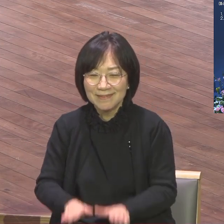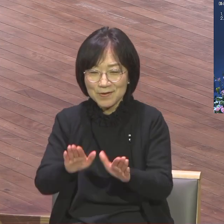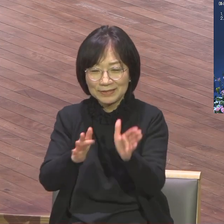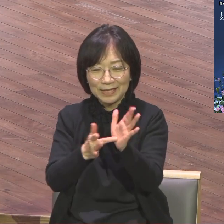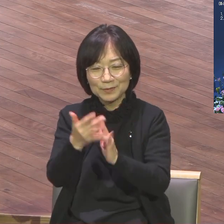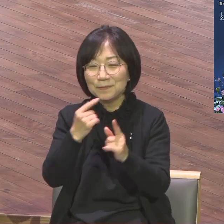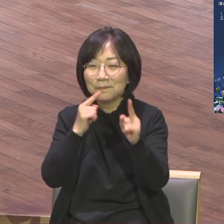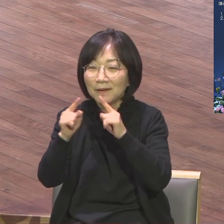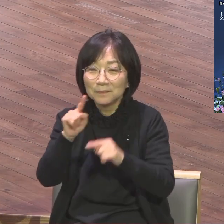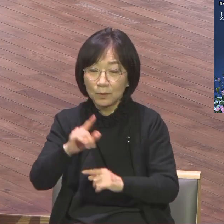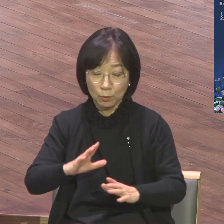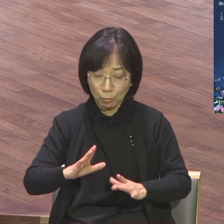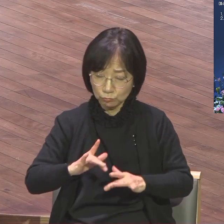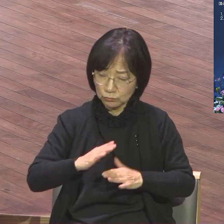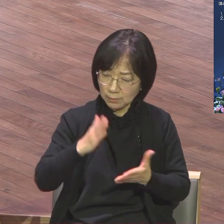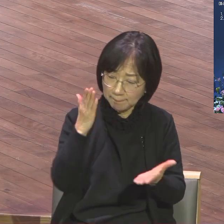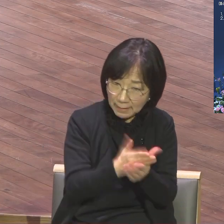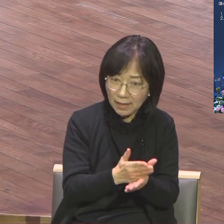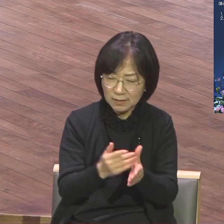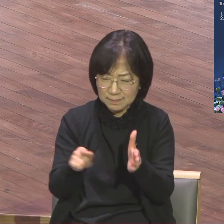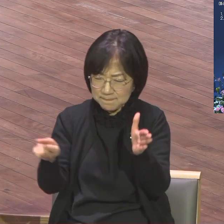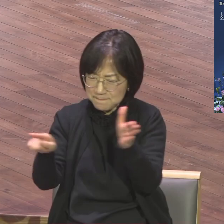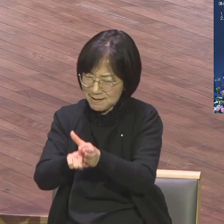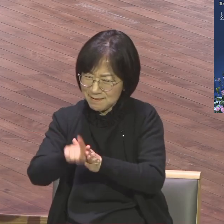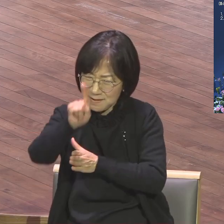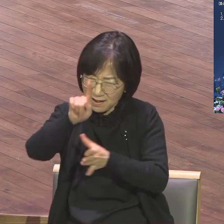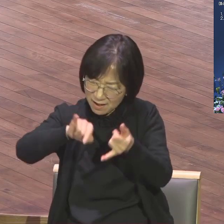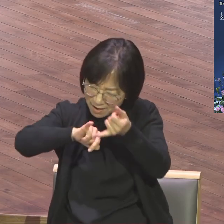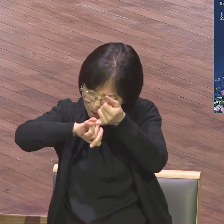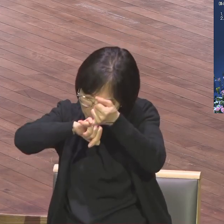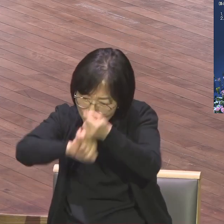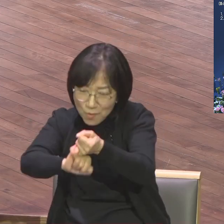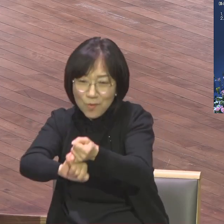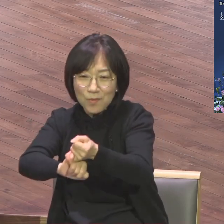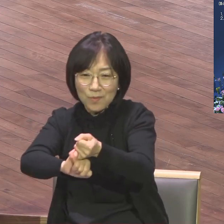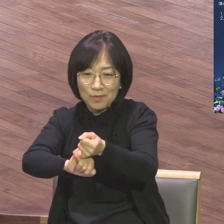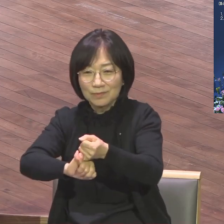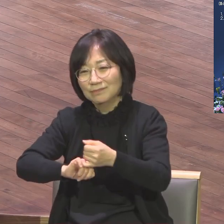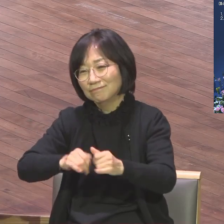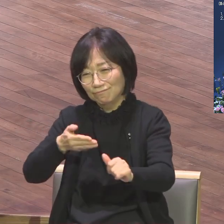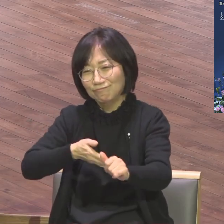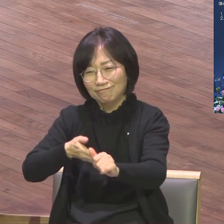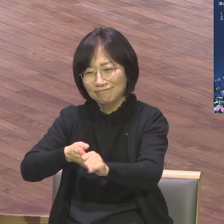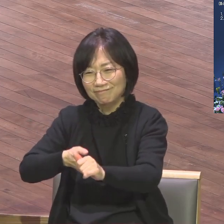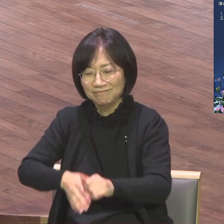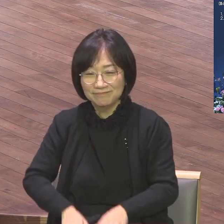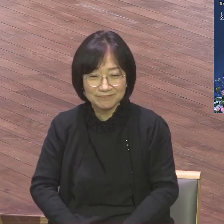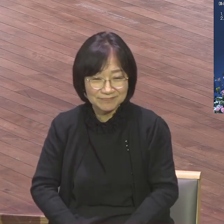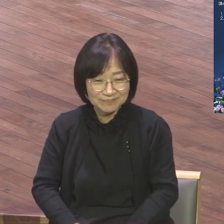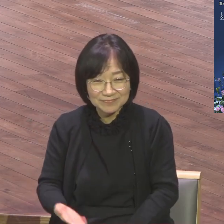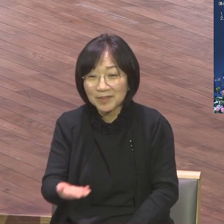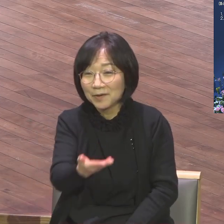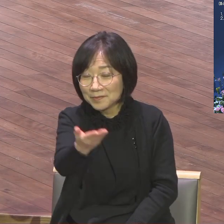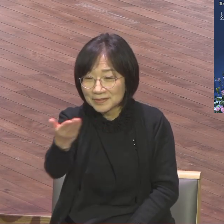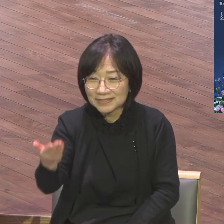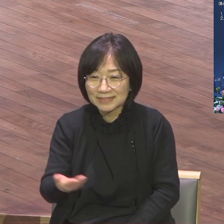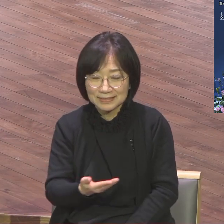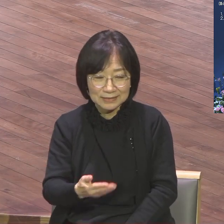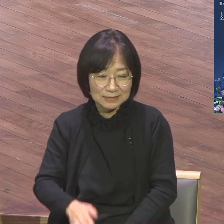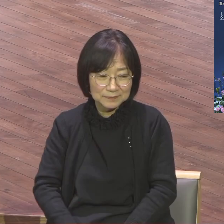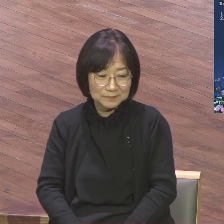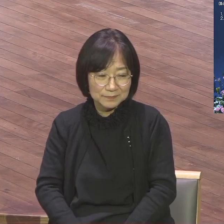하라. 아멘. 두려워하지 말고 믿기만 하라. 영계 모든 성도들,